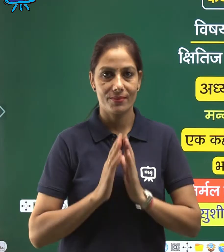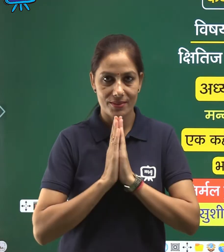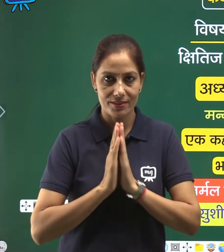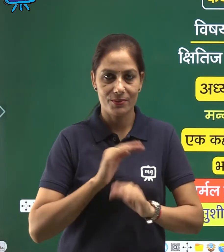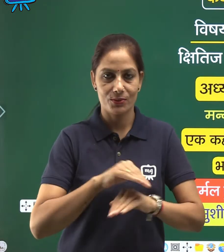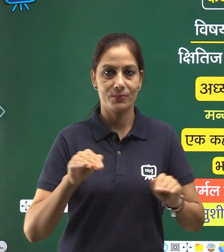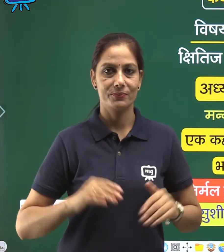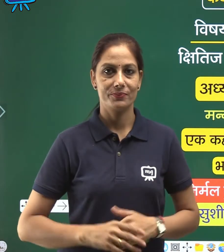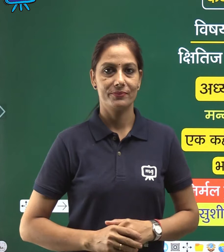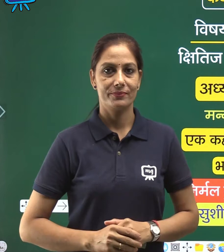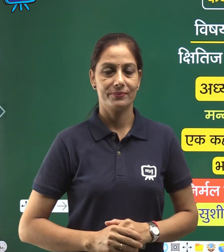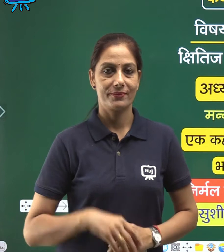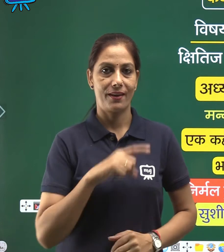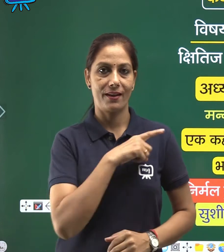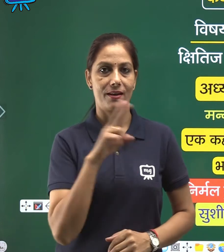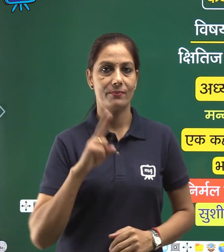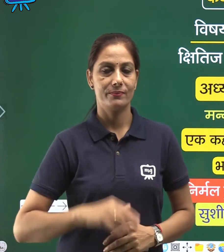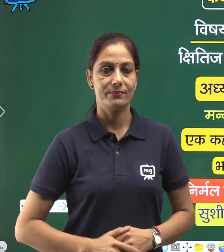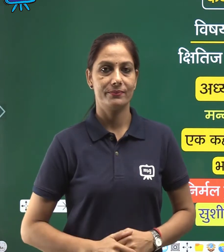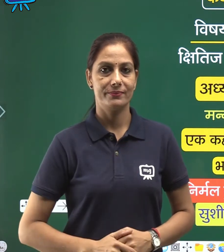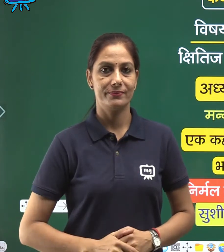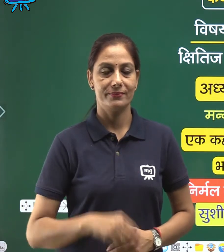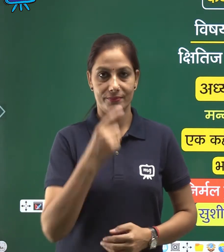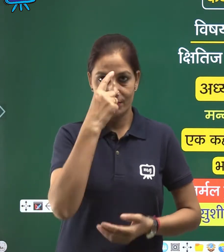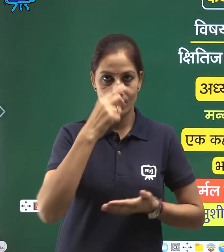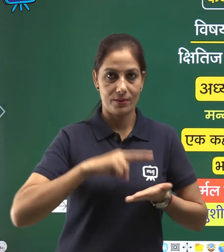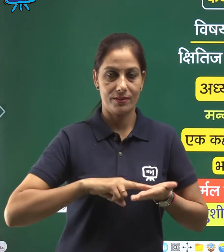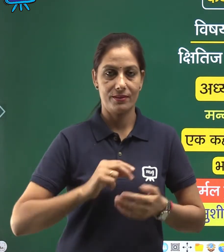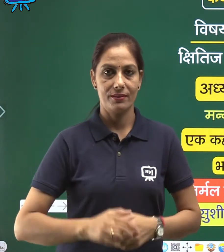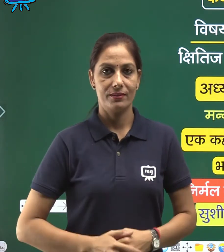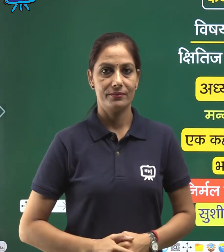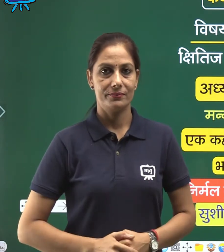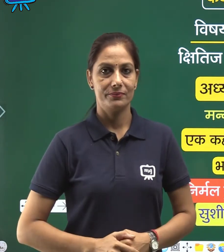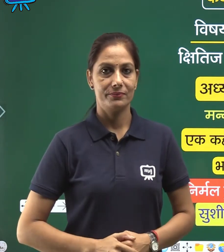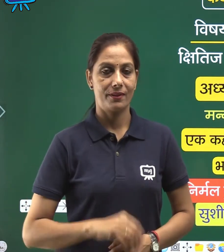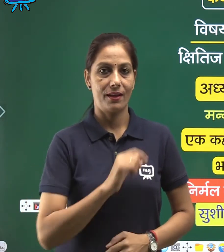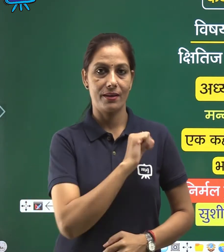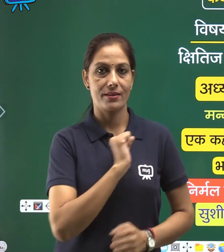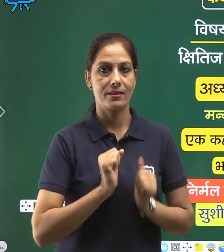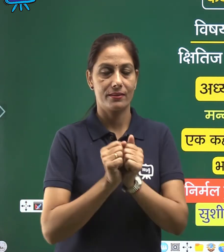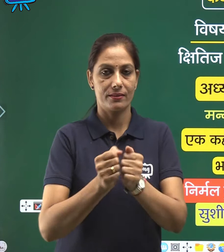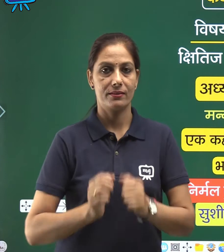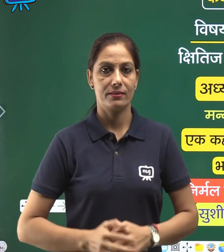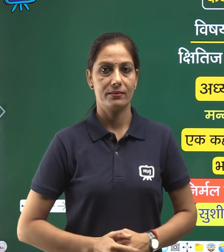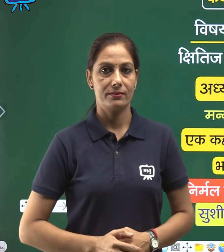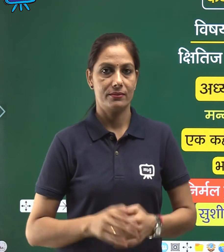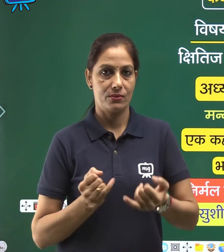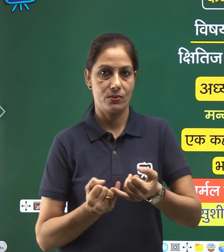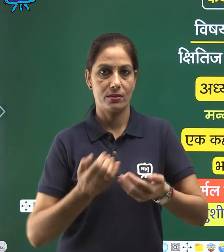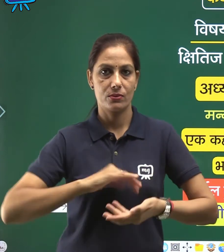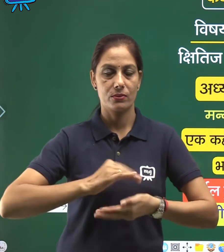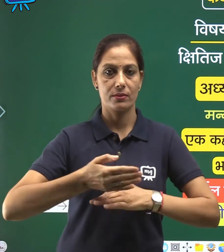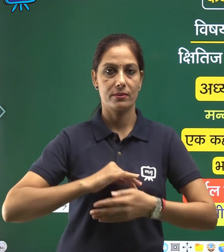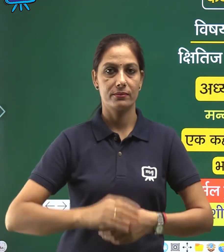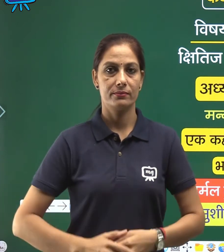नमस्कार बच्चों, मेरा नाम निर्मल कुमार गुप्ता, मेरे साथ हैं सुशीला